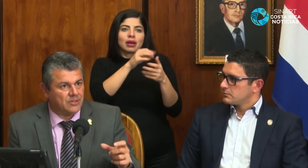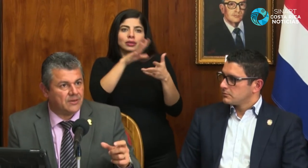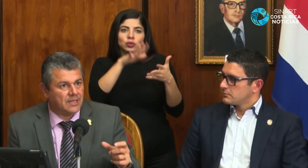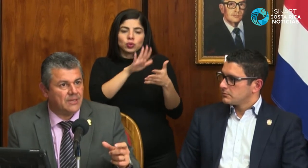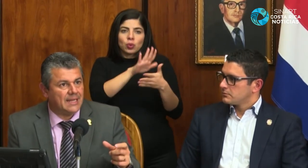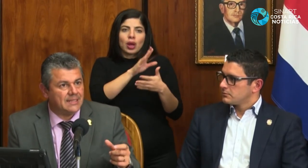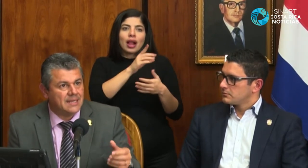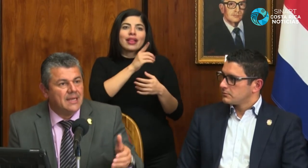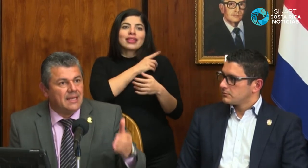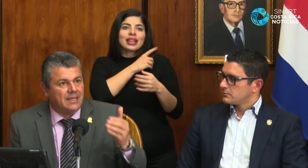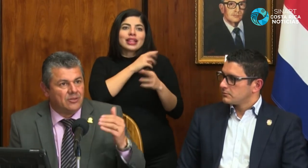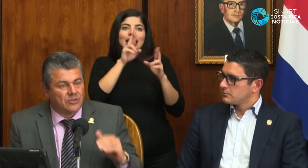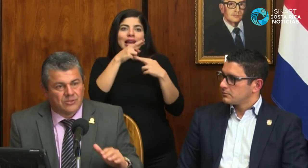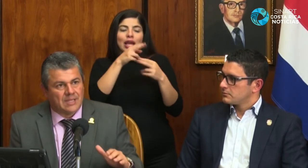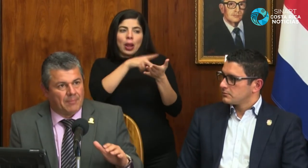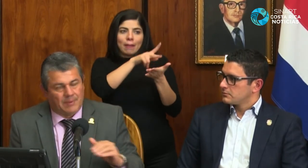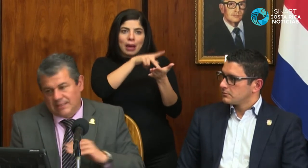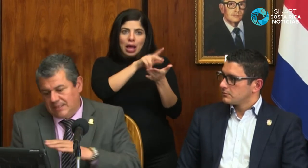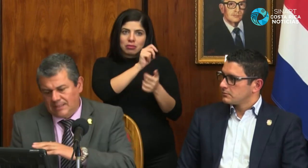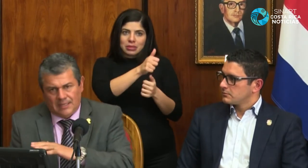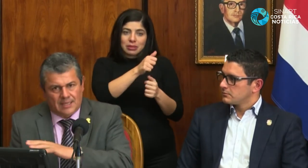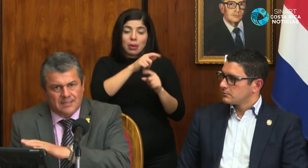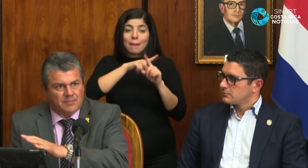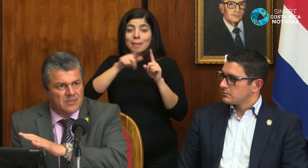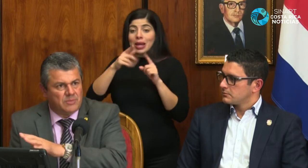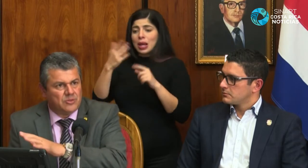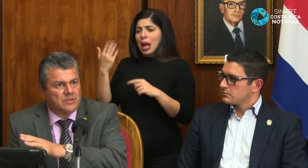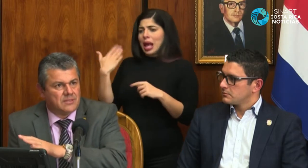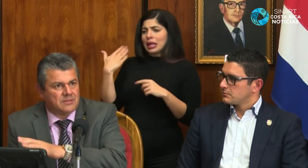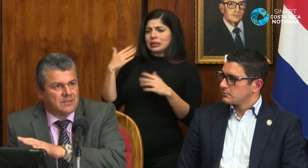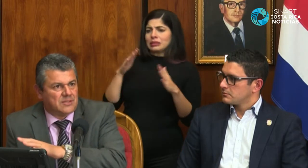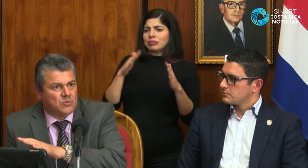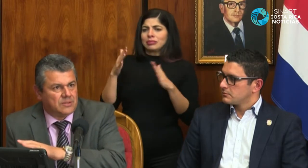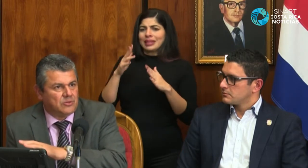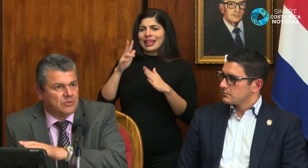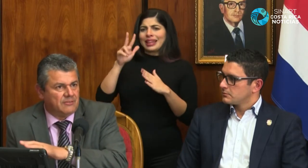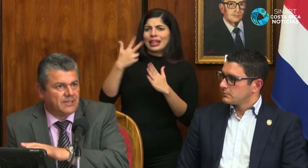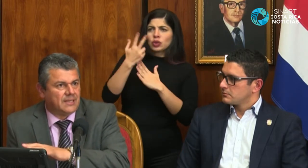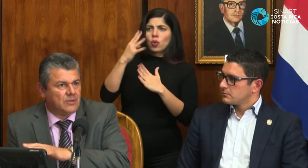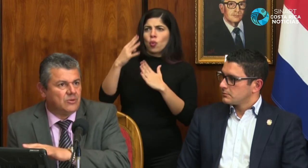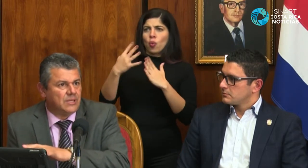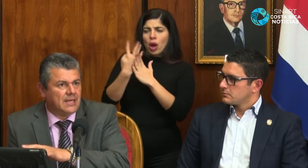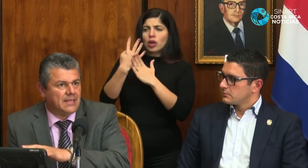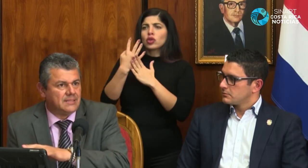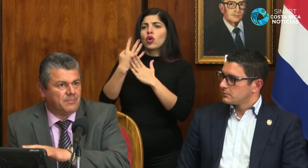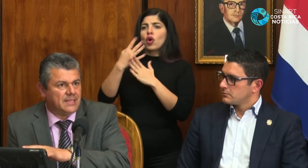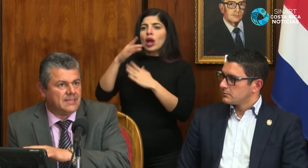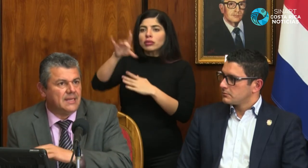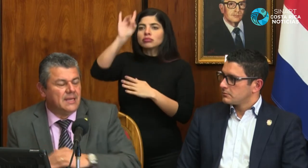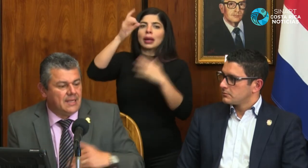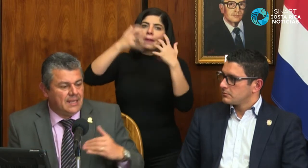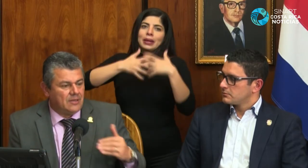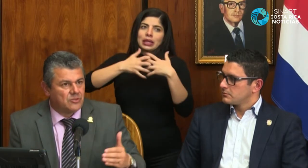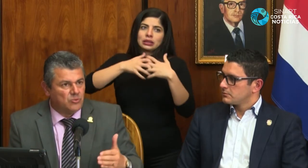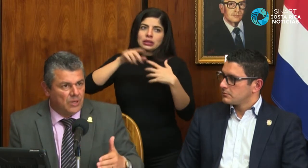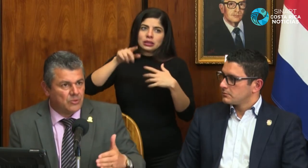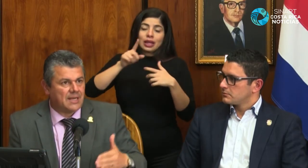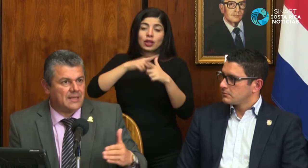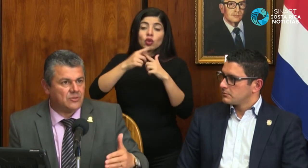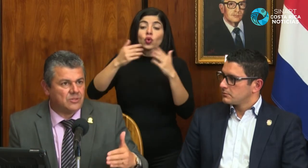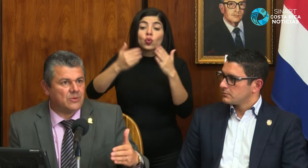las direcciones regionales, y nosotros a partir de hace más o menos unas 3-4 horas fue que quedó adjudicada esta empresa, y